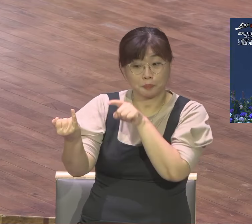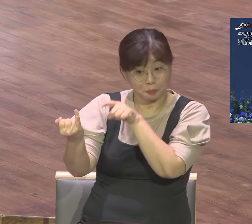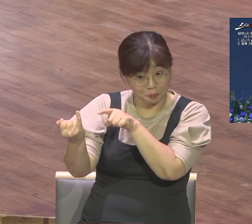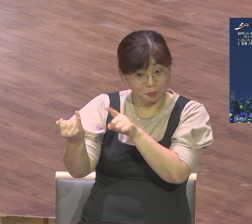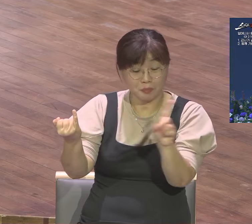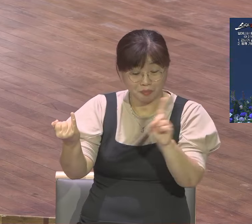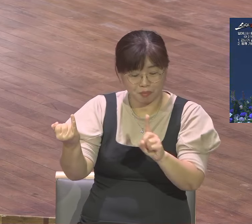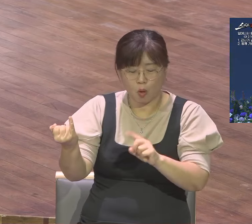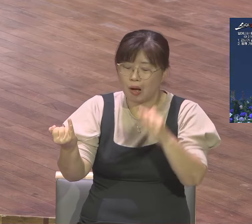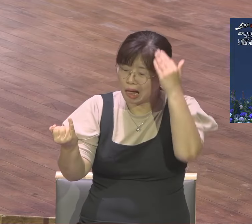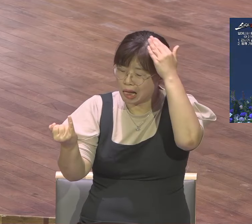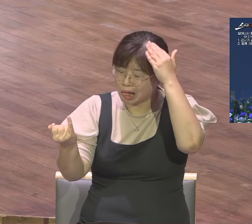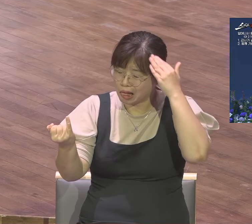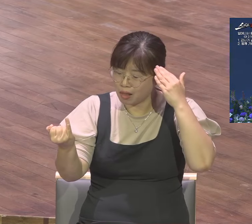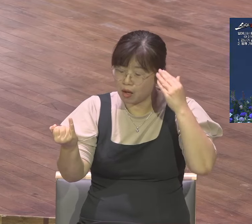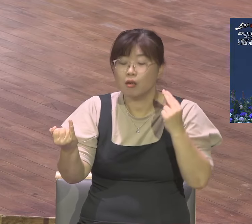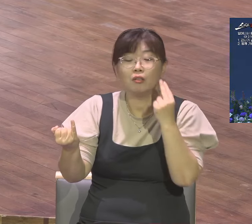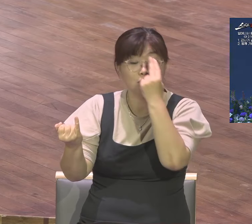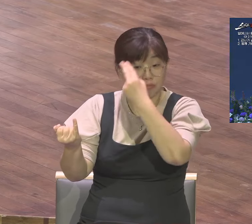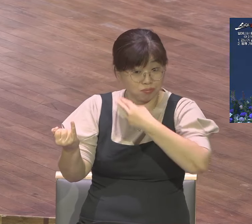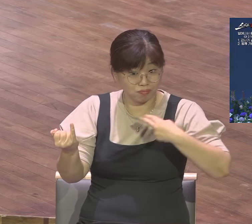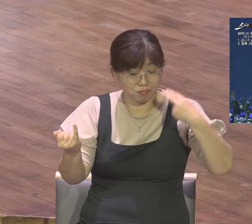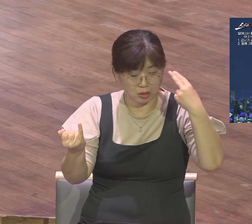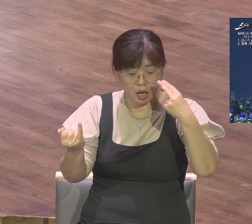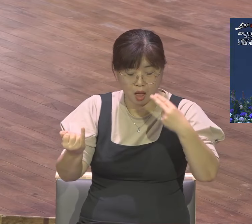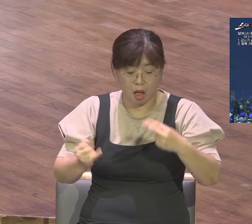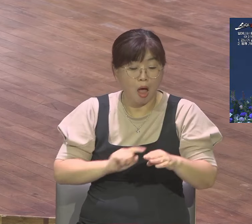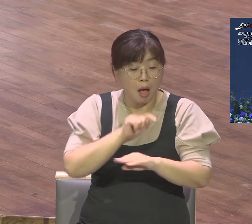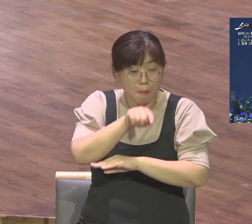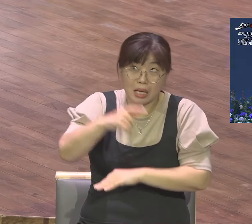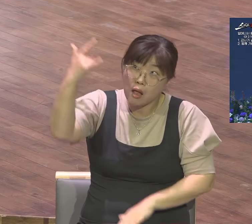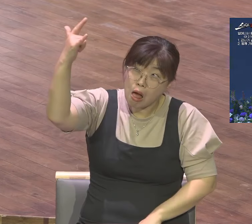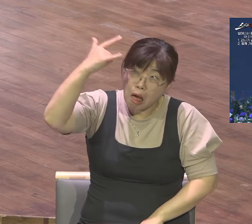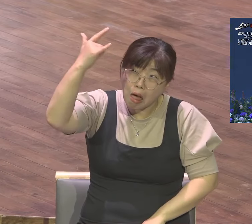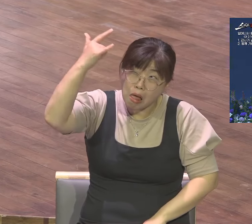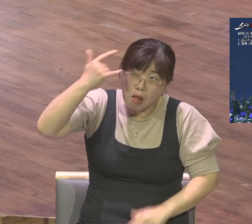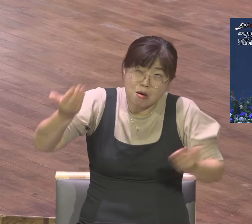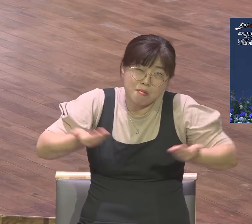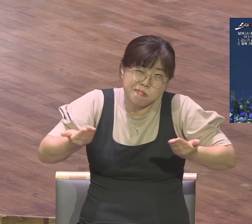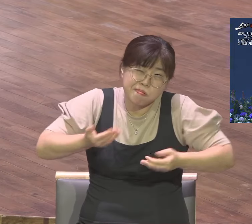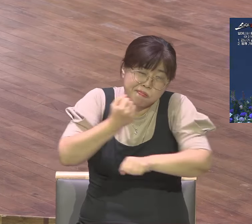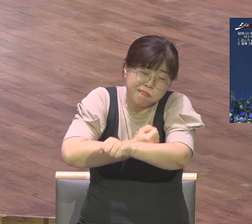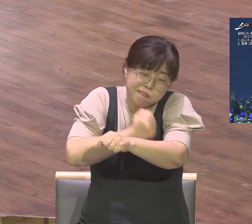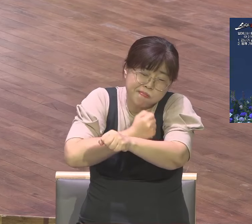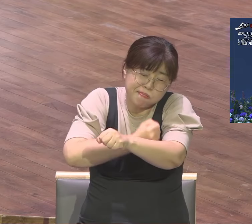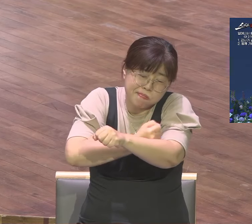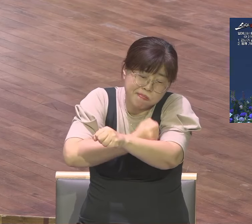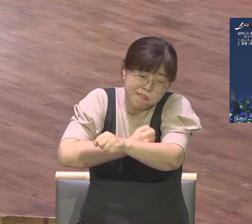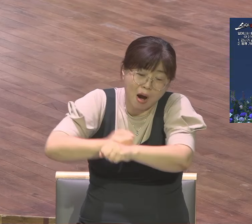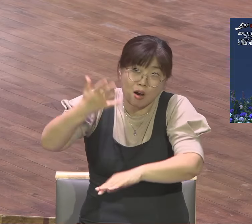거무스름한 거예요. 얼굴이 시커멓게 탄 겁니다.